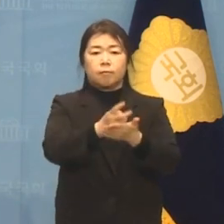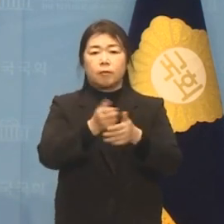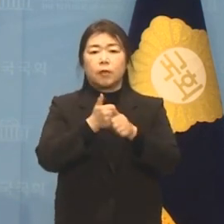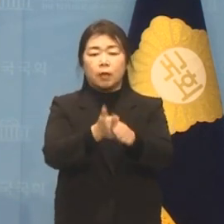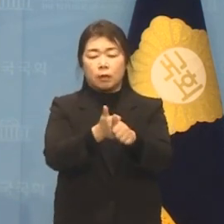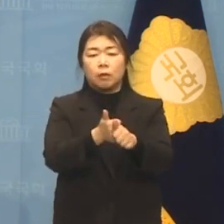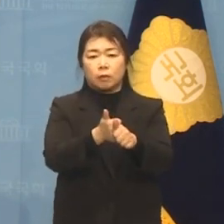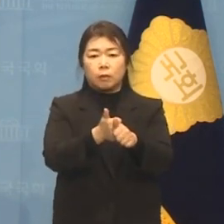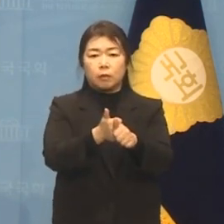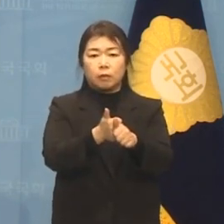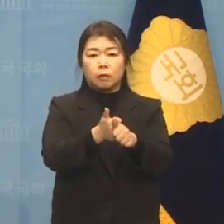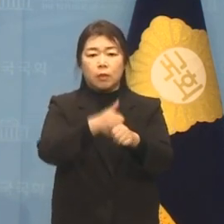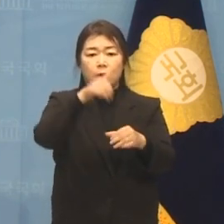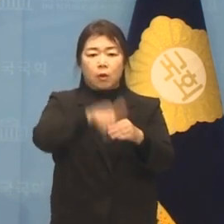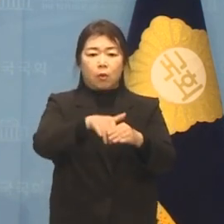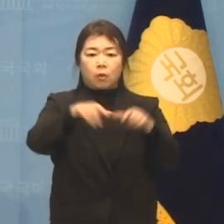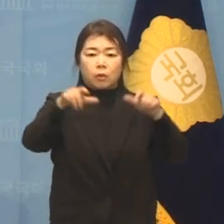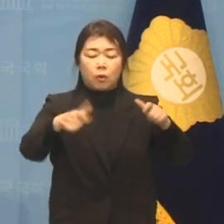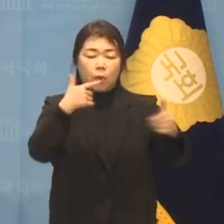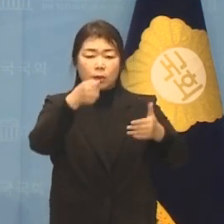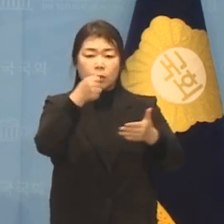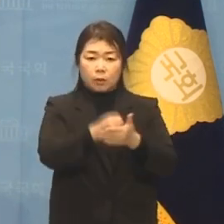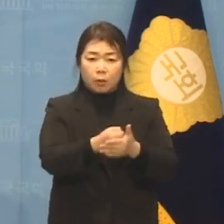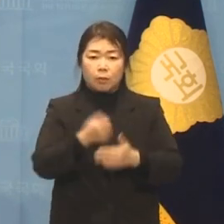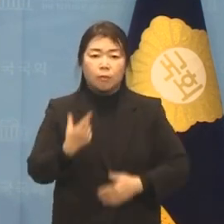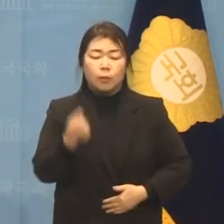합리적인 선거구 획정안이 조속히